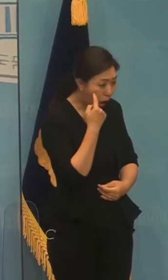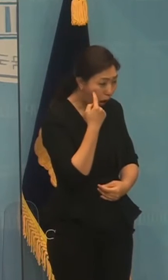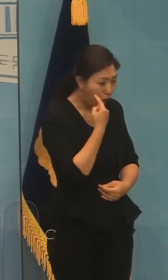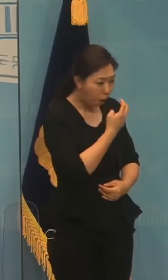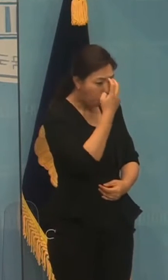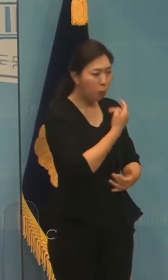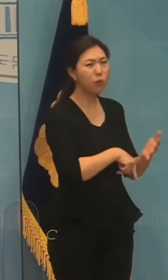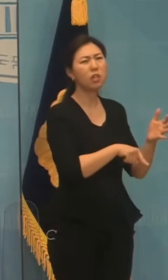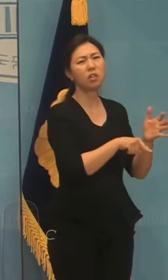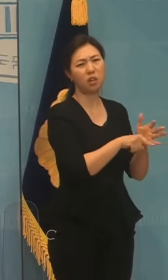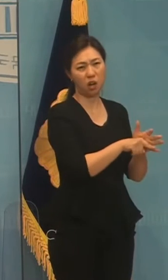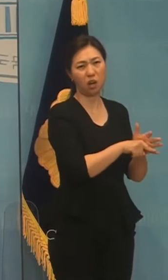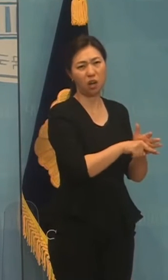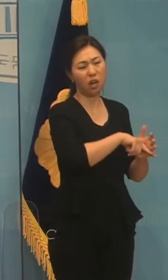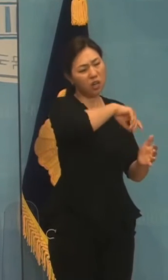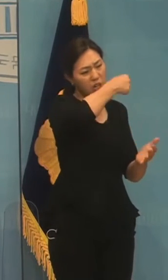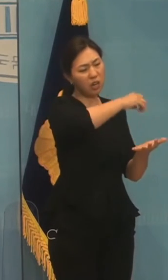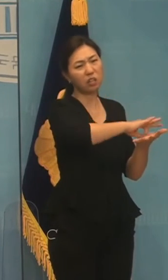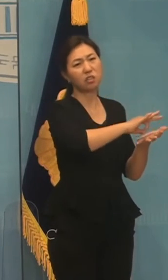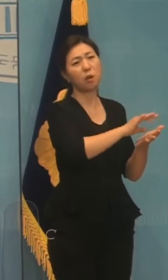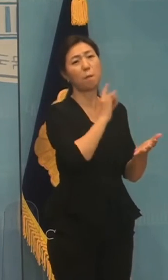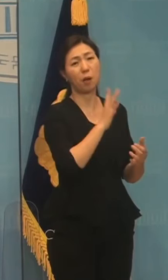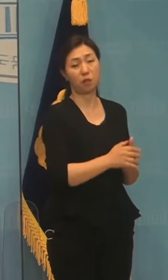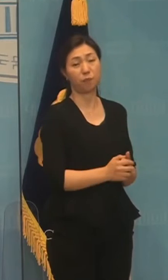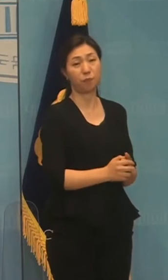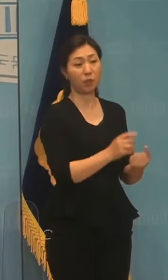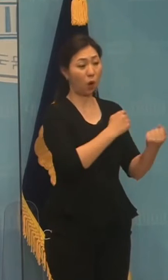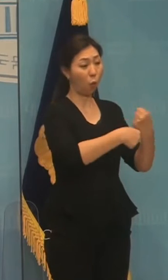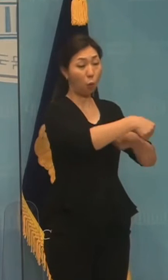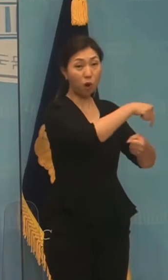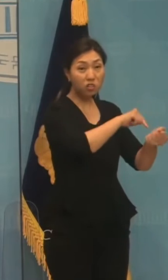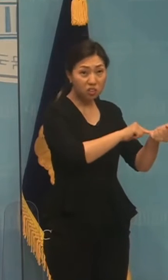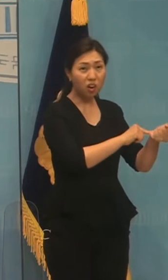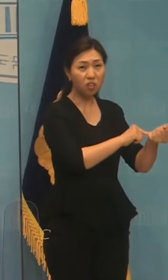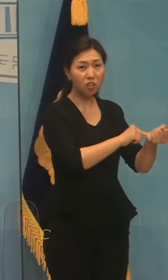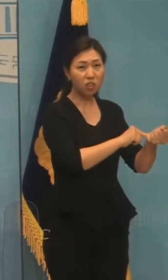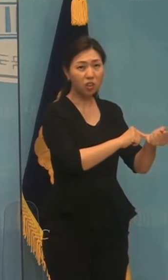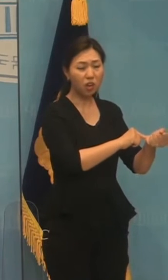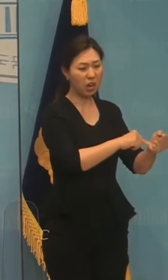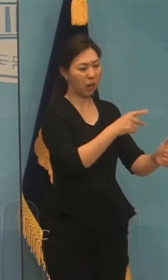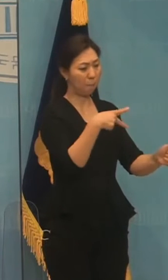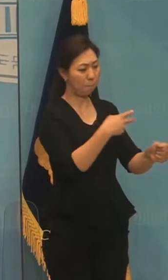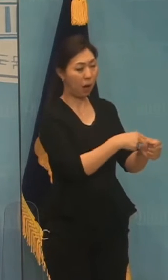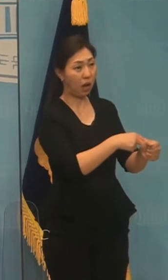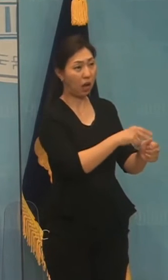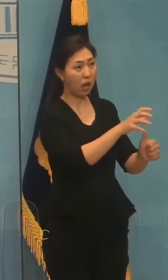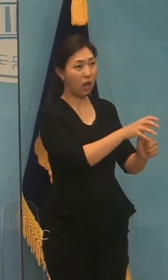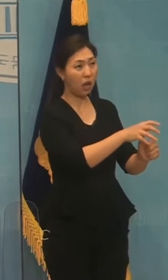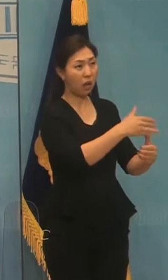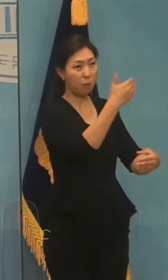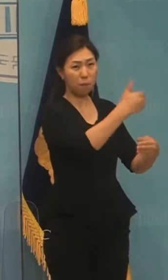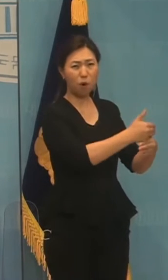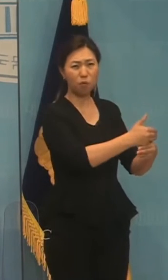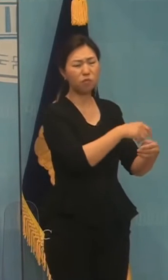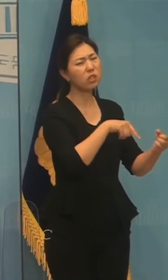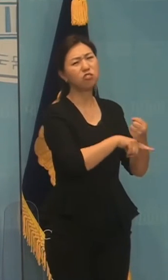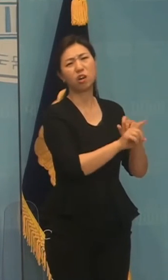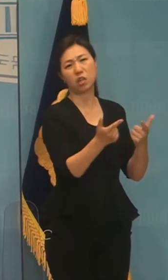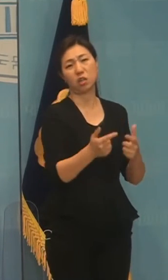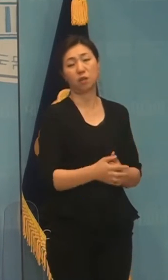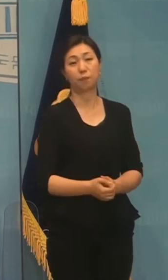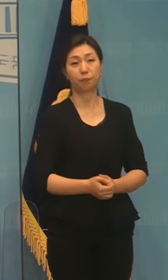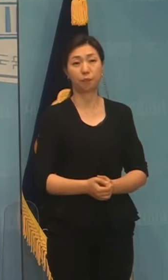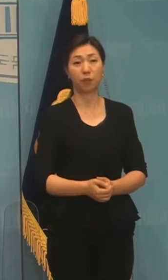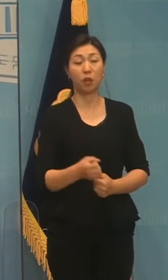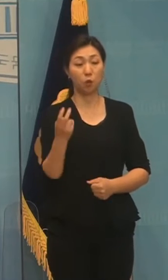때문입니다. 탈원전 정책 때문이 아닙니다. 2018년 한전 적자로 인한 전기요금 인상 요인은